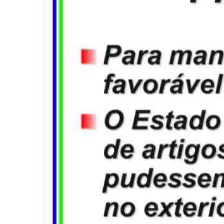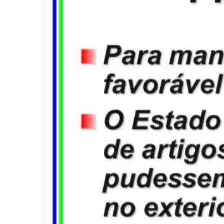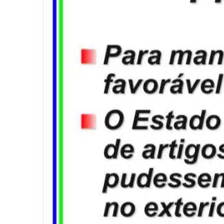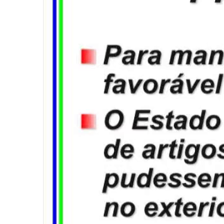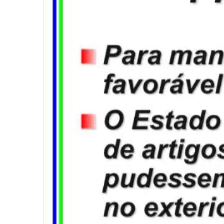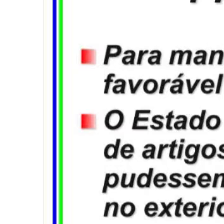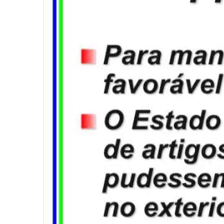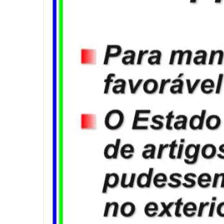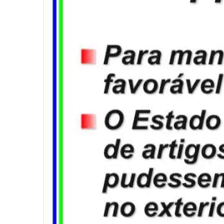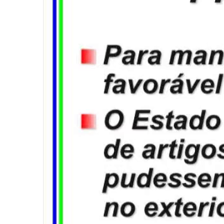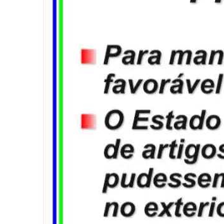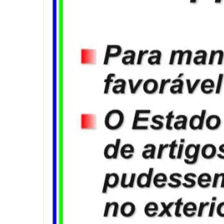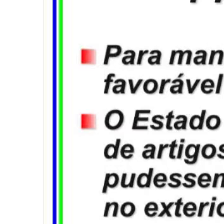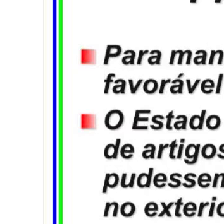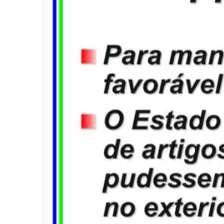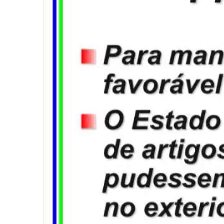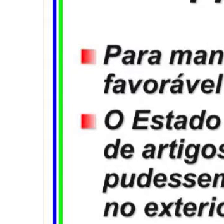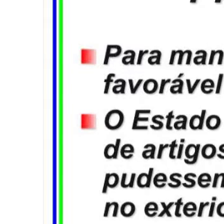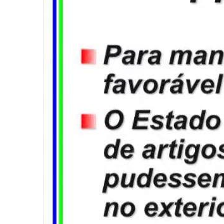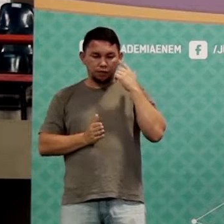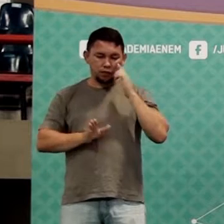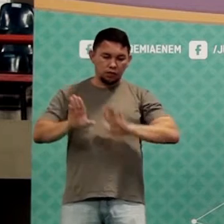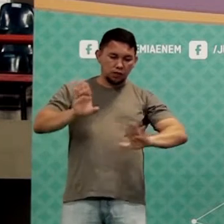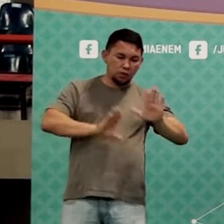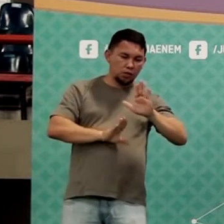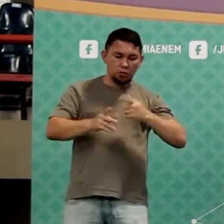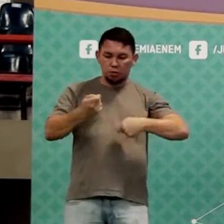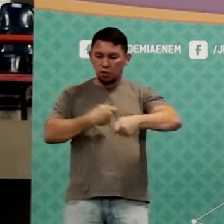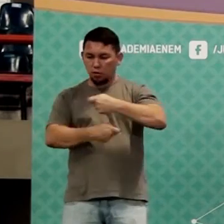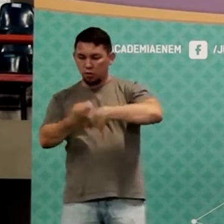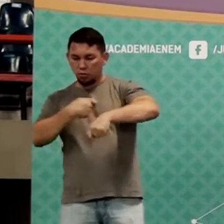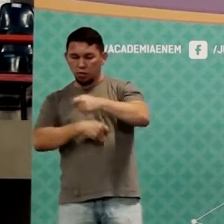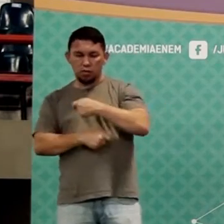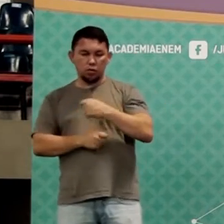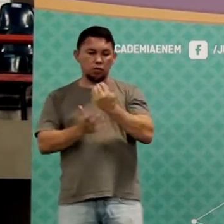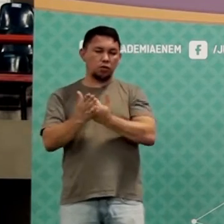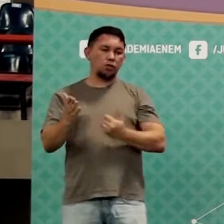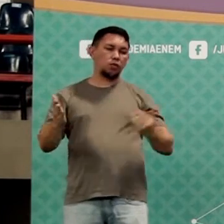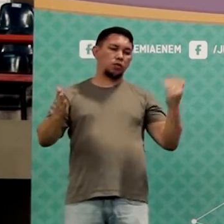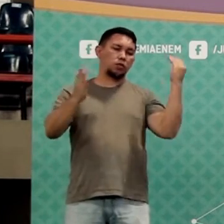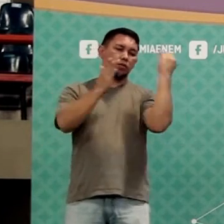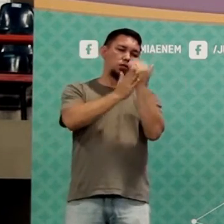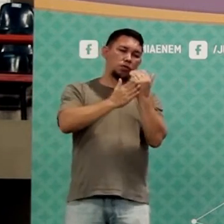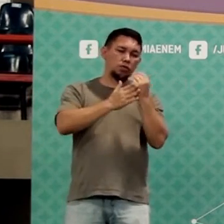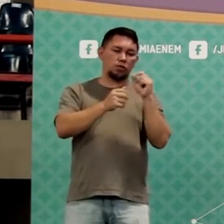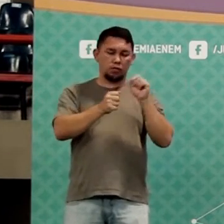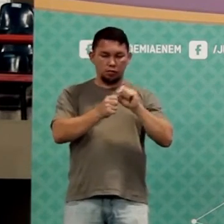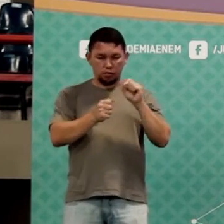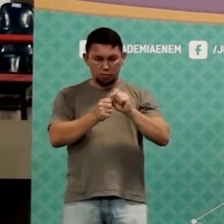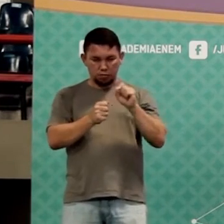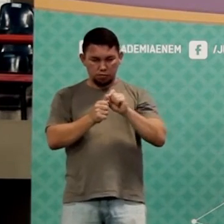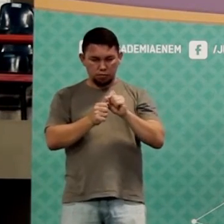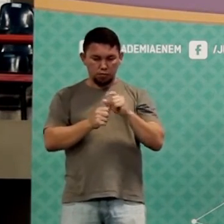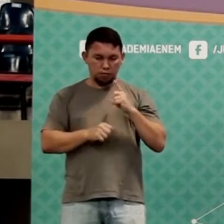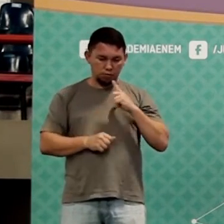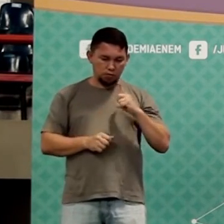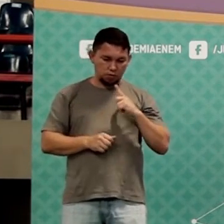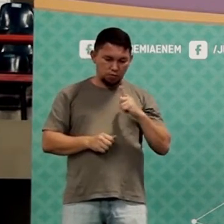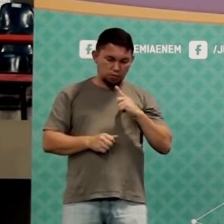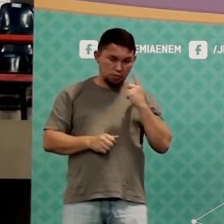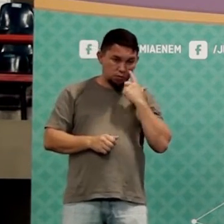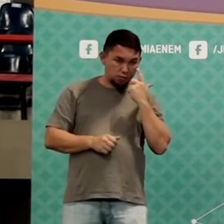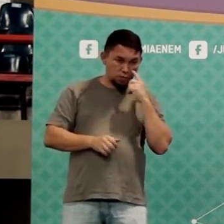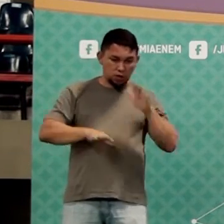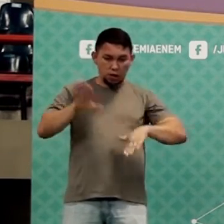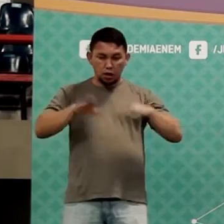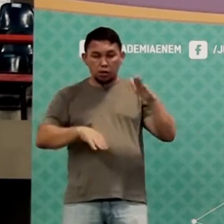impostos? Se eu quiser proteger minha economia, aumenta os impostos do produto importado.